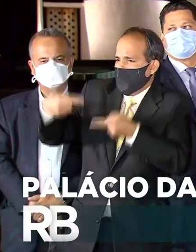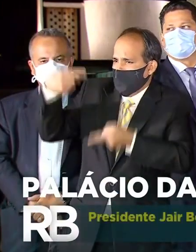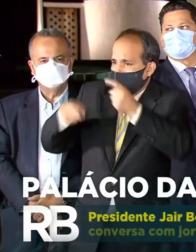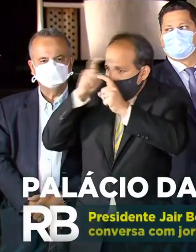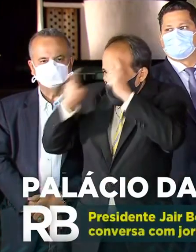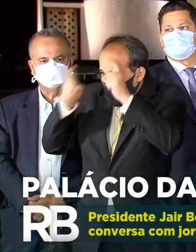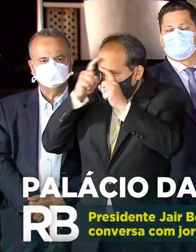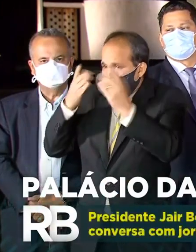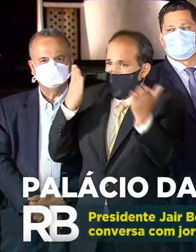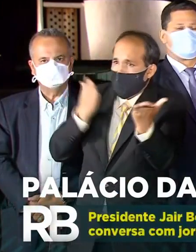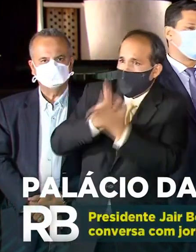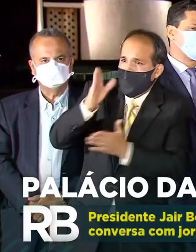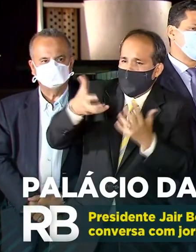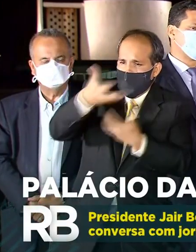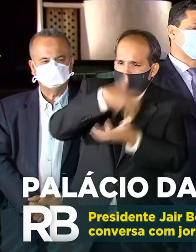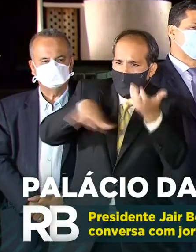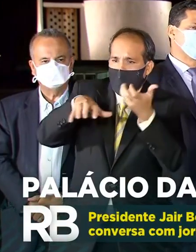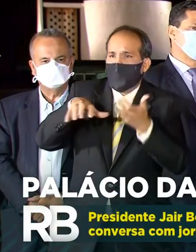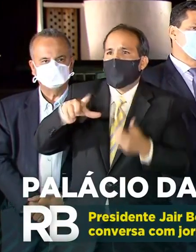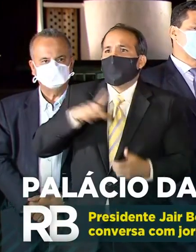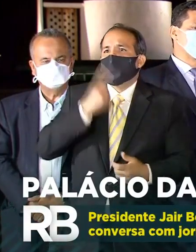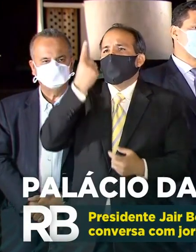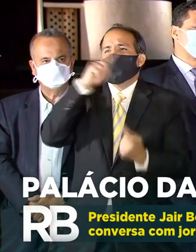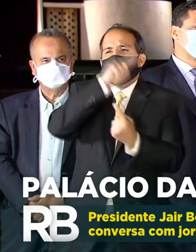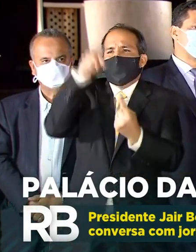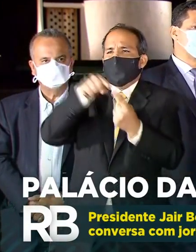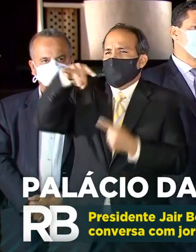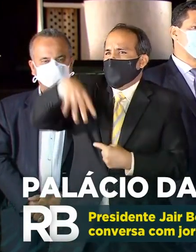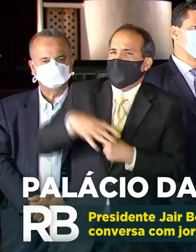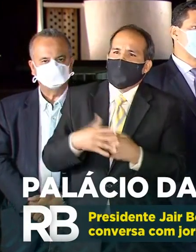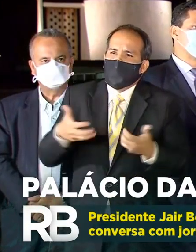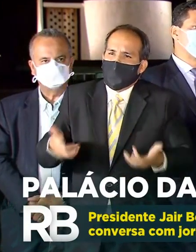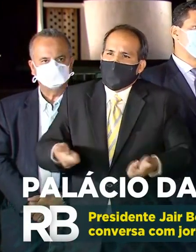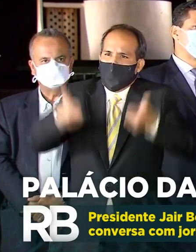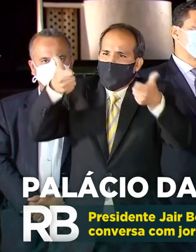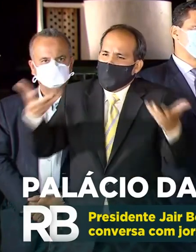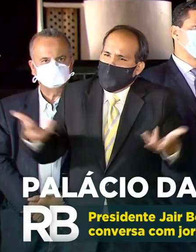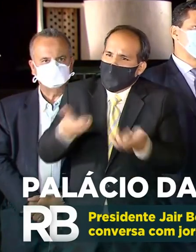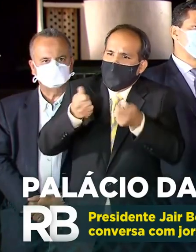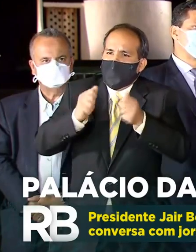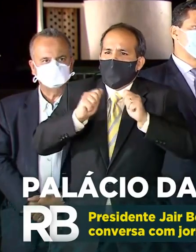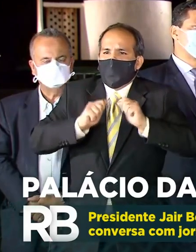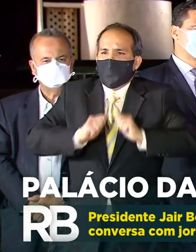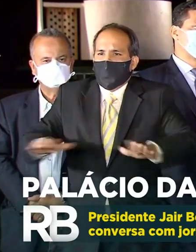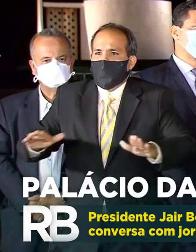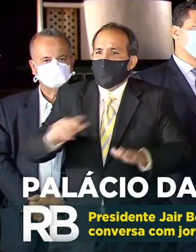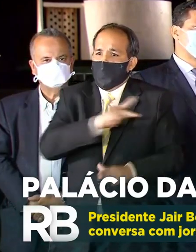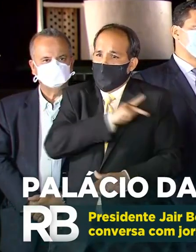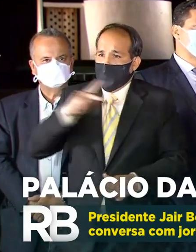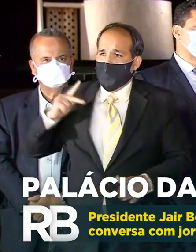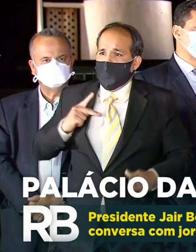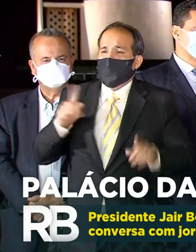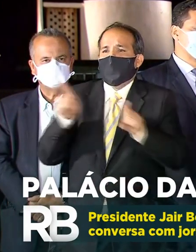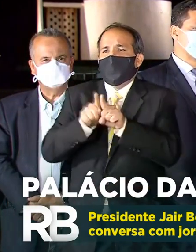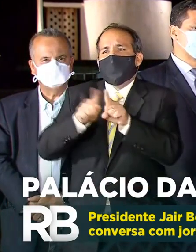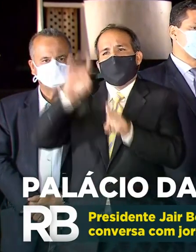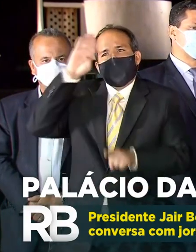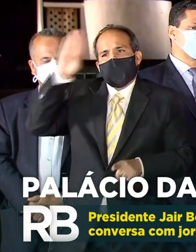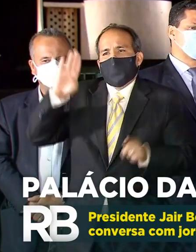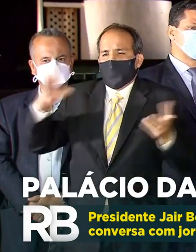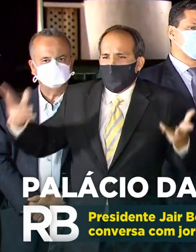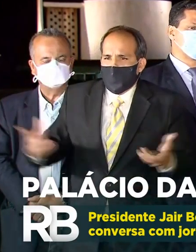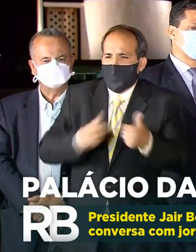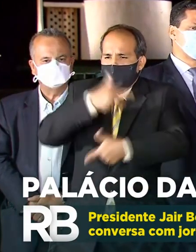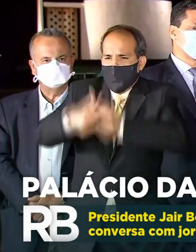aprovar uma reforma que tem apenas um objetivo: melhorar a qualidade do gasto público e, principalmente, a qualidade do